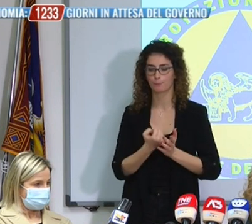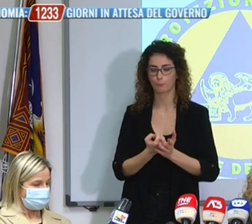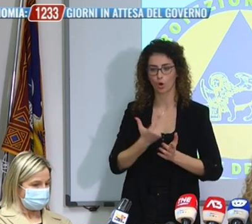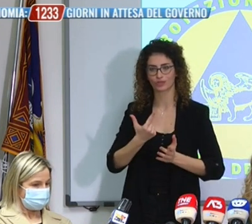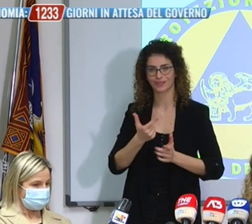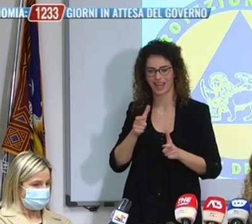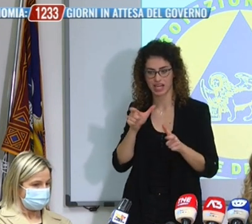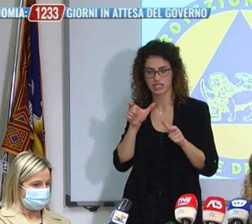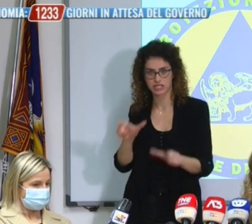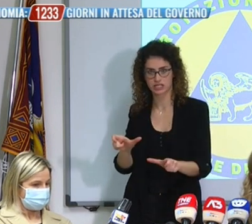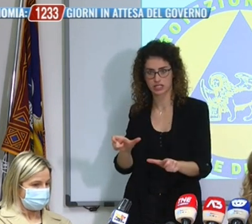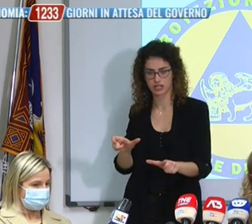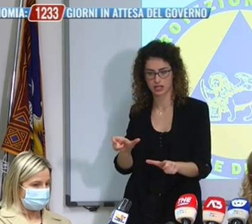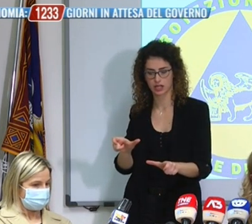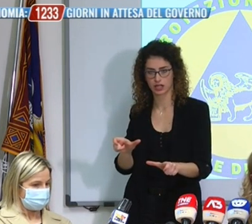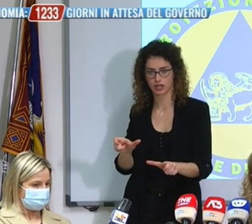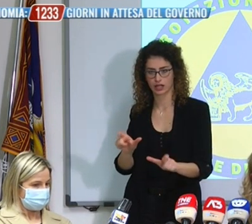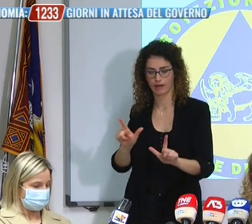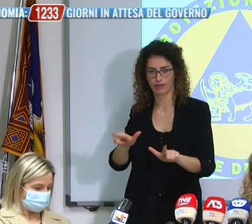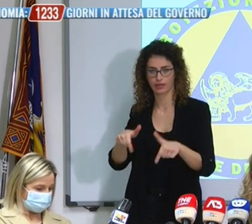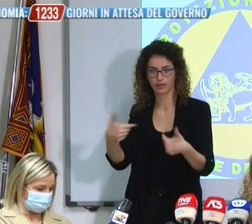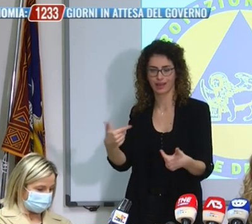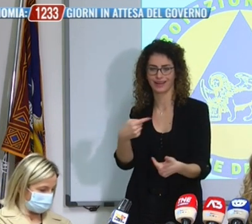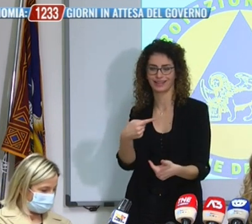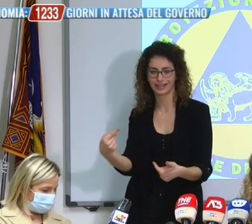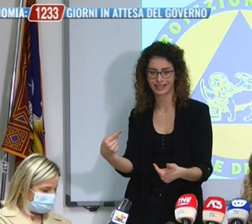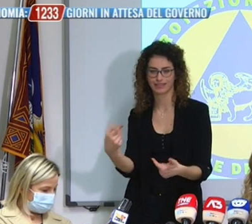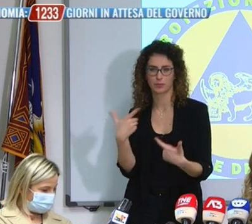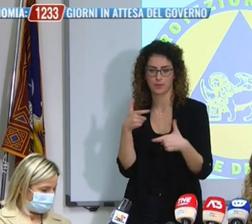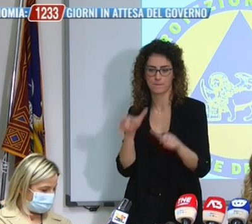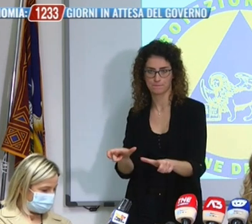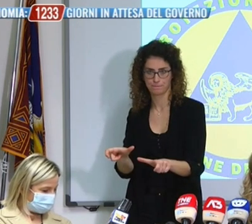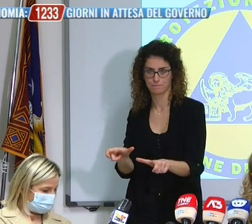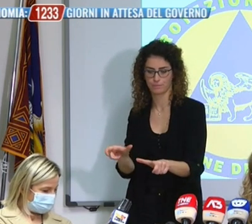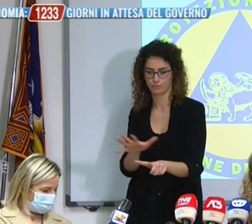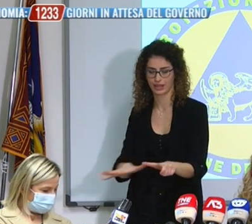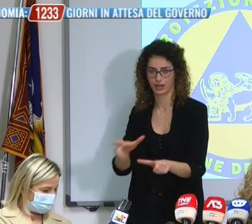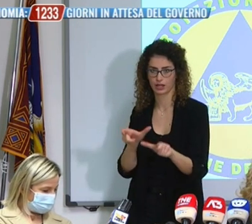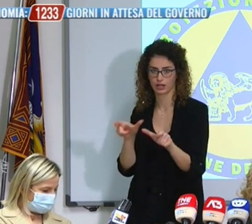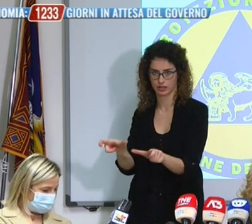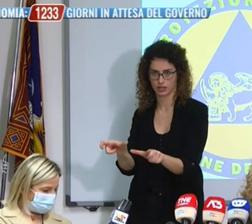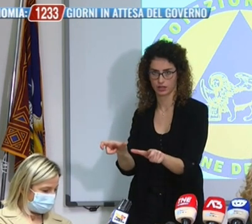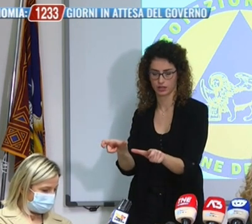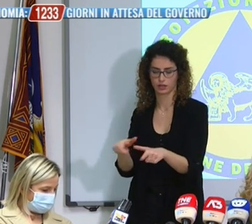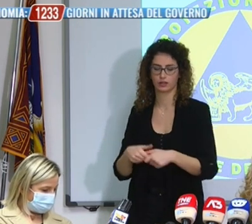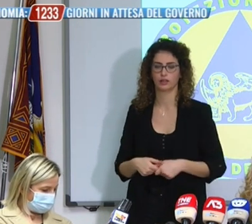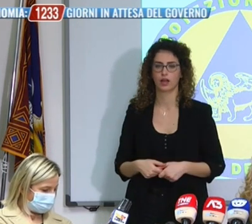importanti, che potrebbero incidere negativamente in termini di restrizione su quella comunità, pertanto